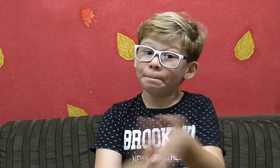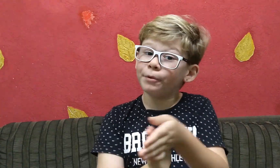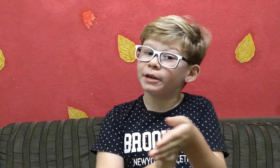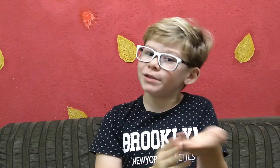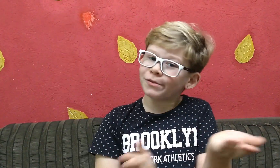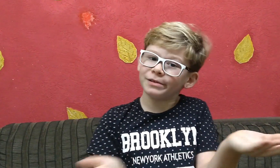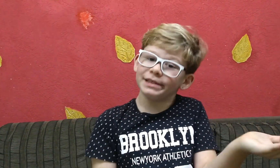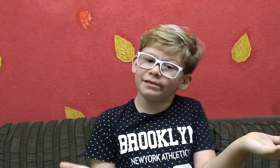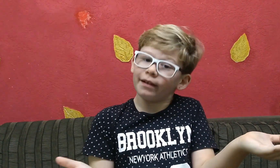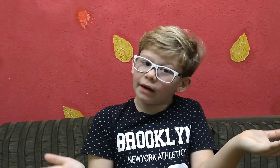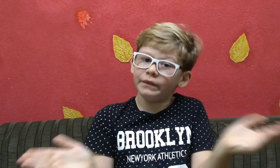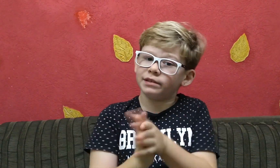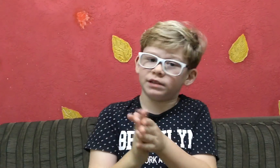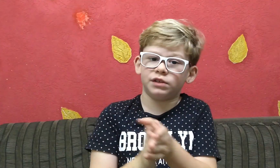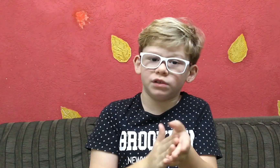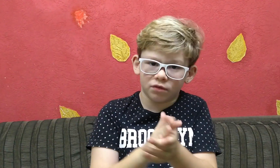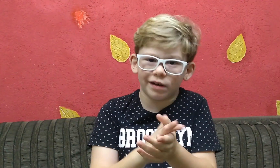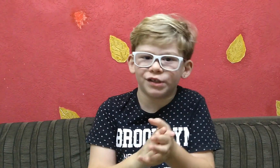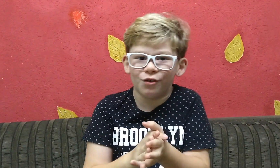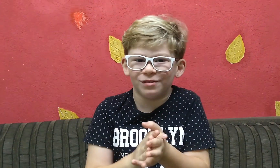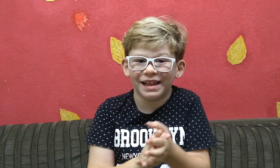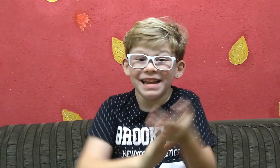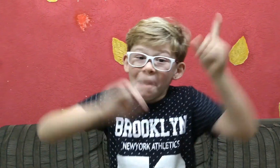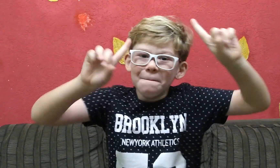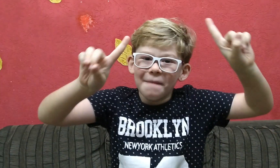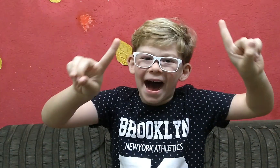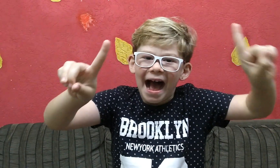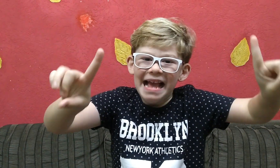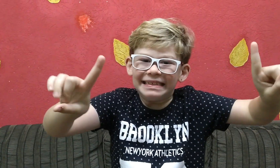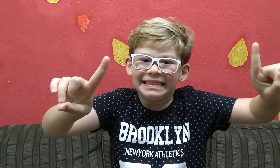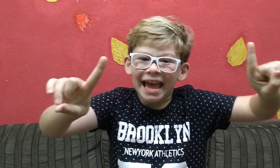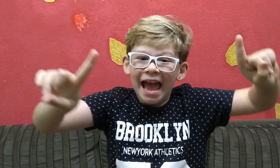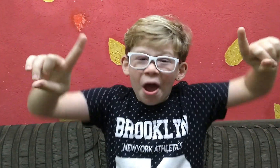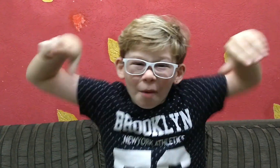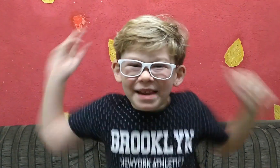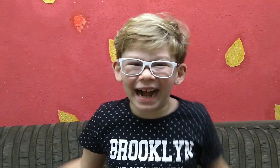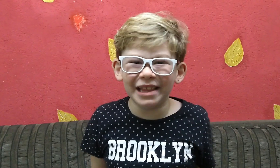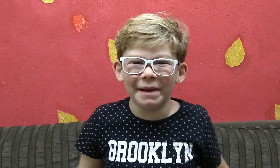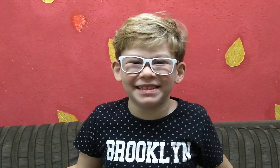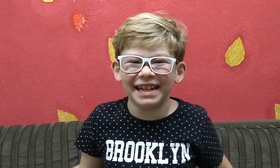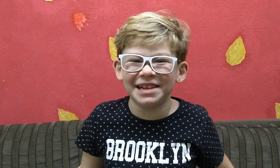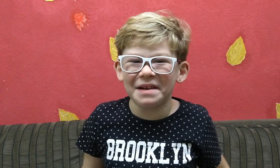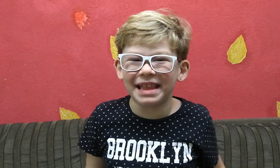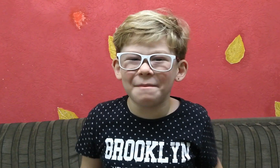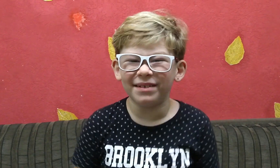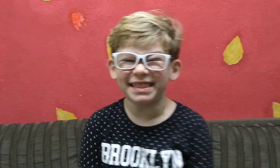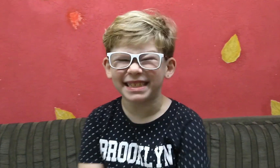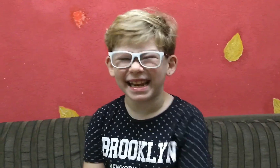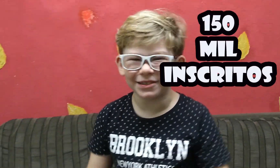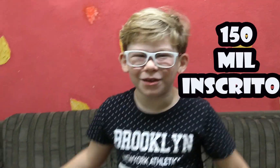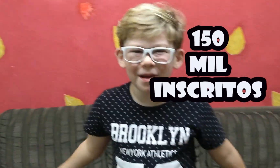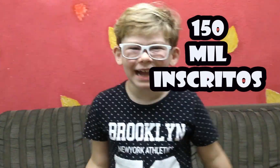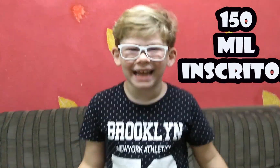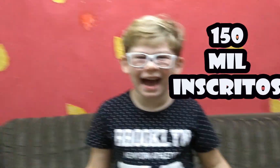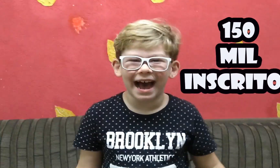Porque eu não consegui colocar vídeo As 18 horas ontem Mas, obrigado pelos 150 mil inscritos no meu canal